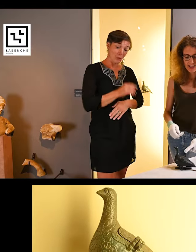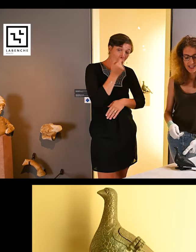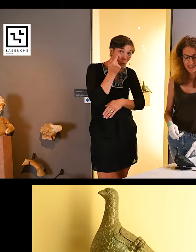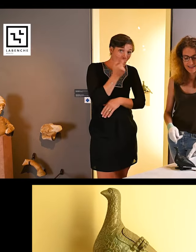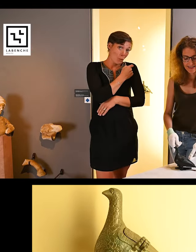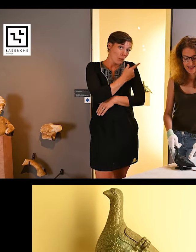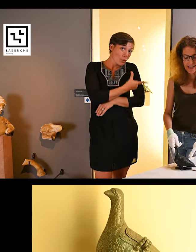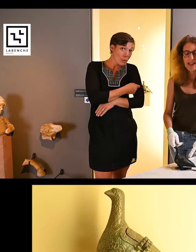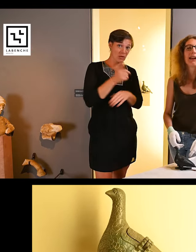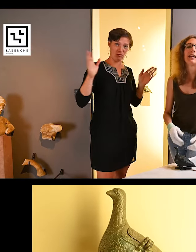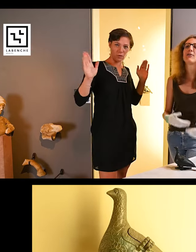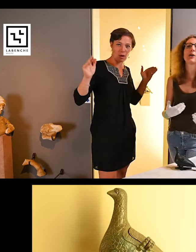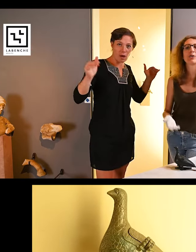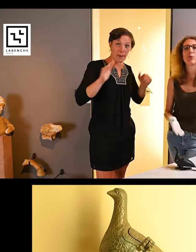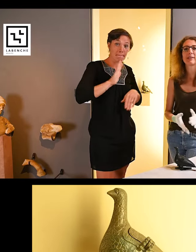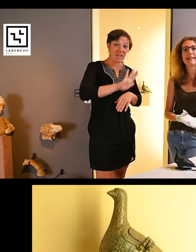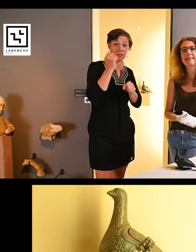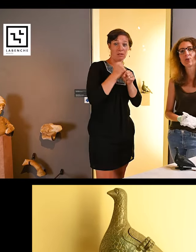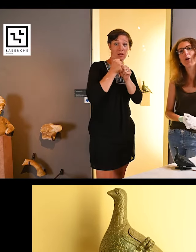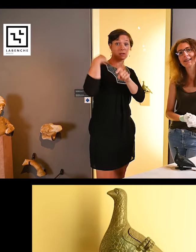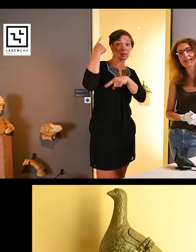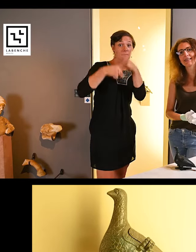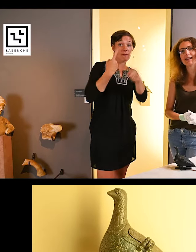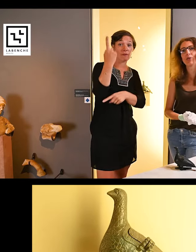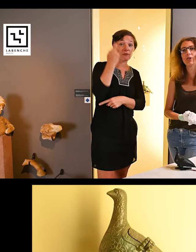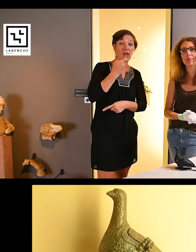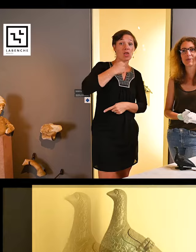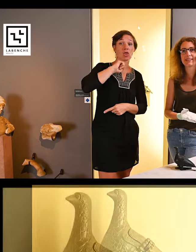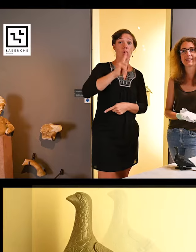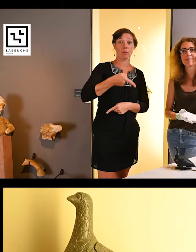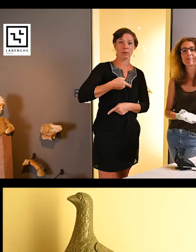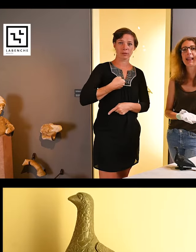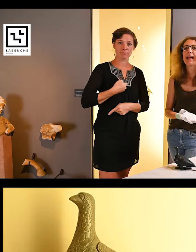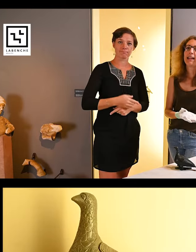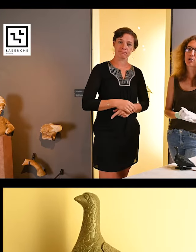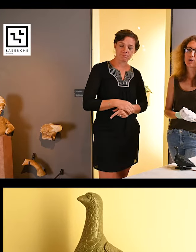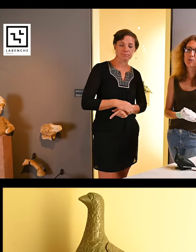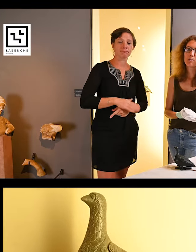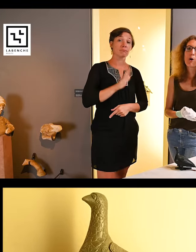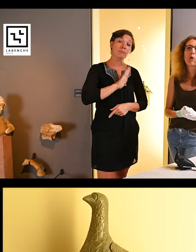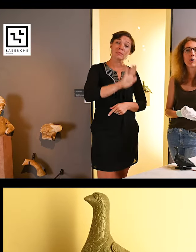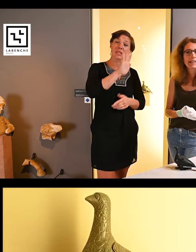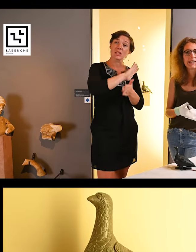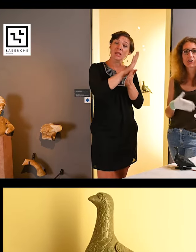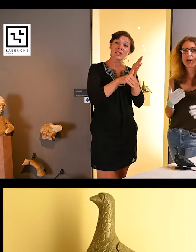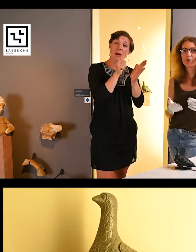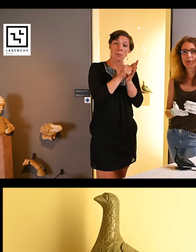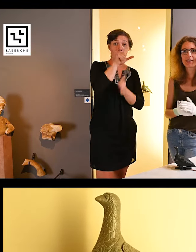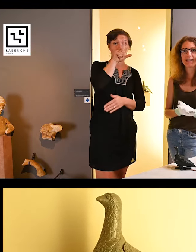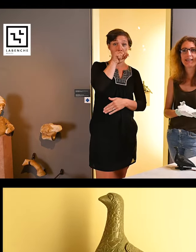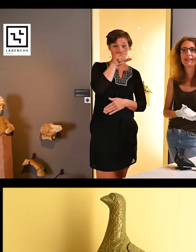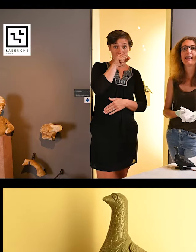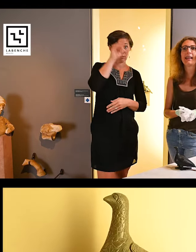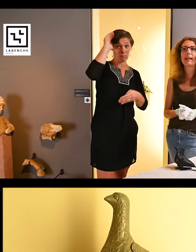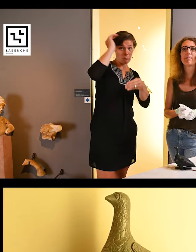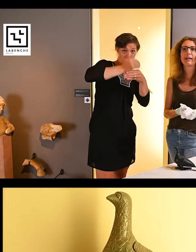plumage et ses ailes évoque une tradition attestée en normandie la colombe au moyen-âge comme dans l